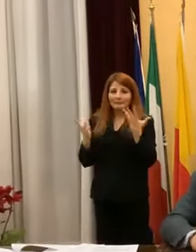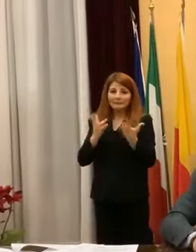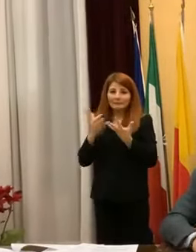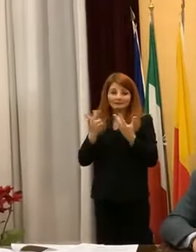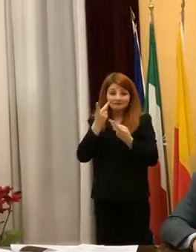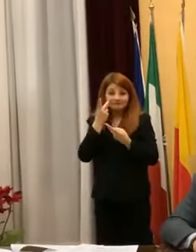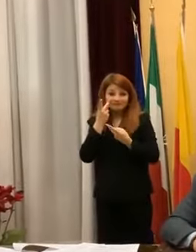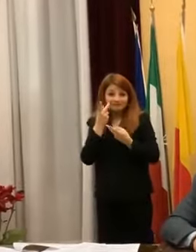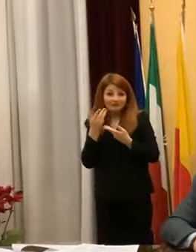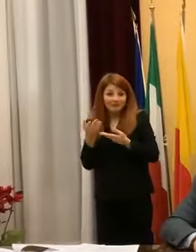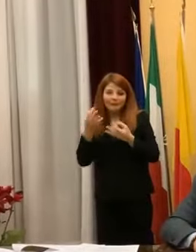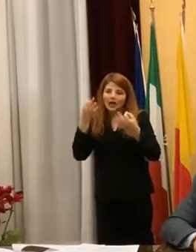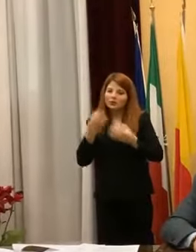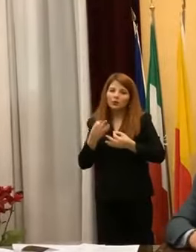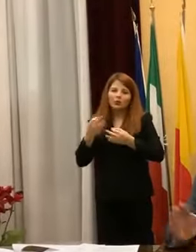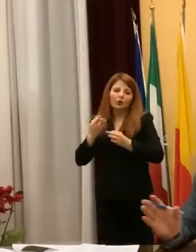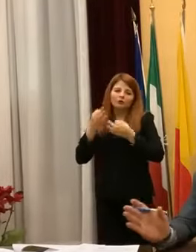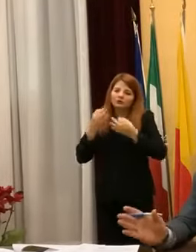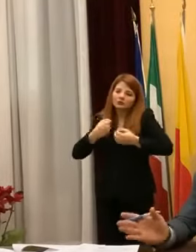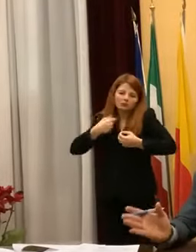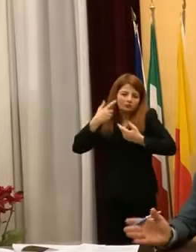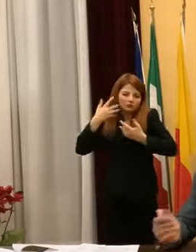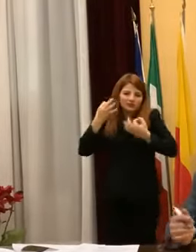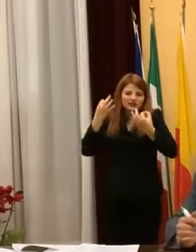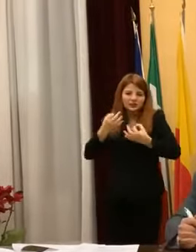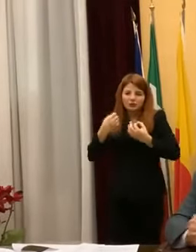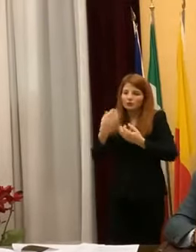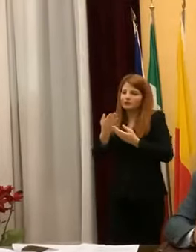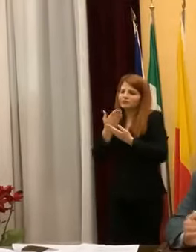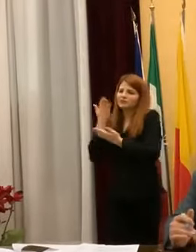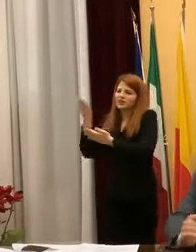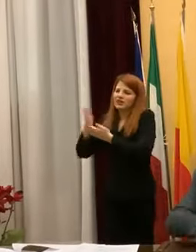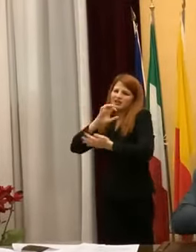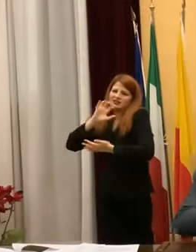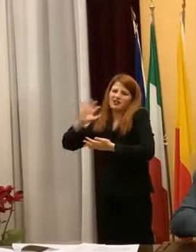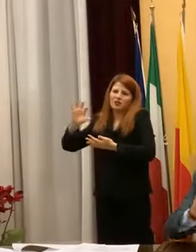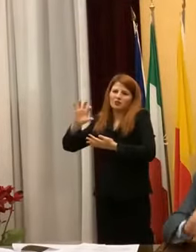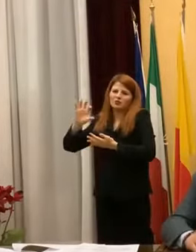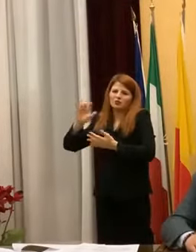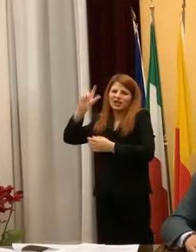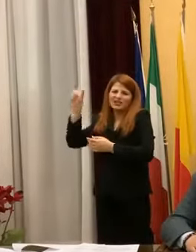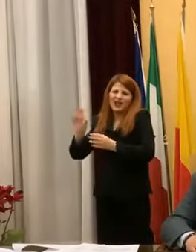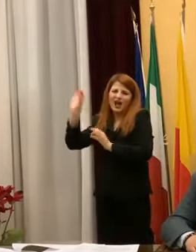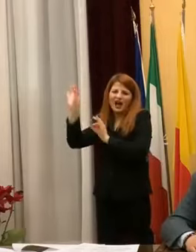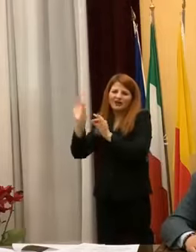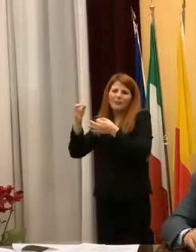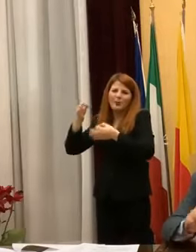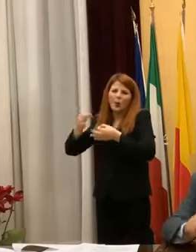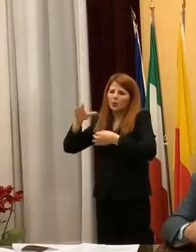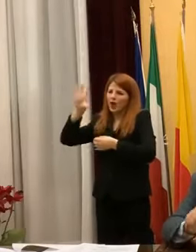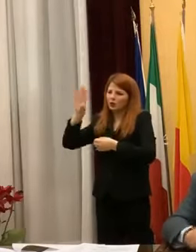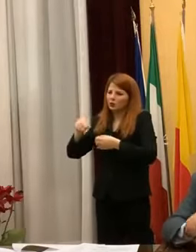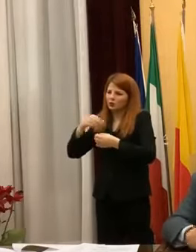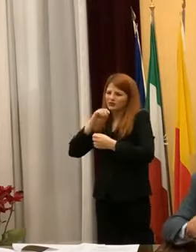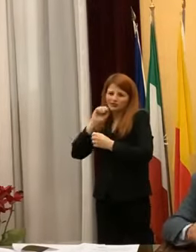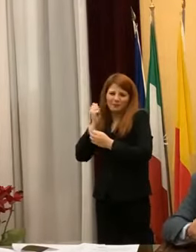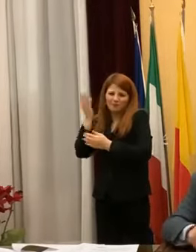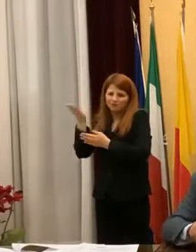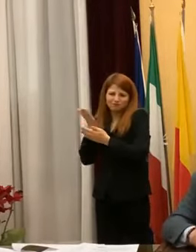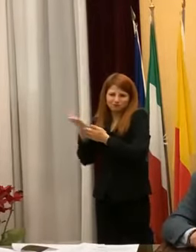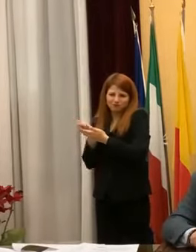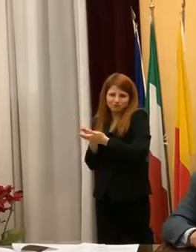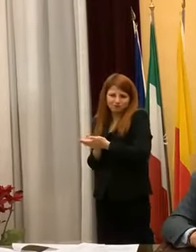darà soddisfazione, soprattutto dopo che manderemo questo esposto a tutte le procure d'Italia, perché chiamiamo